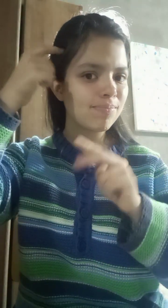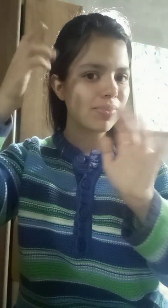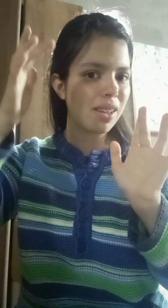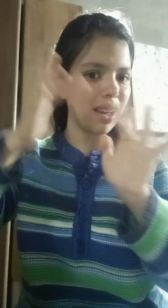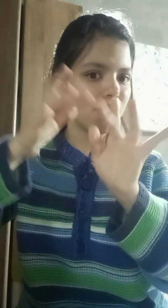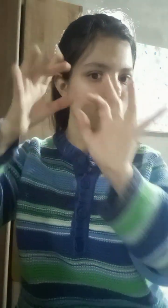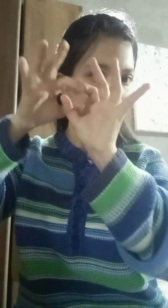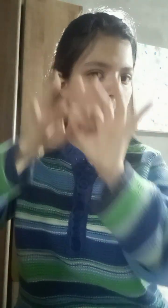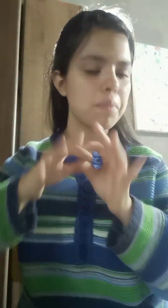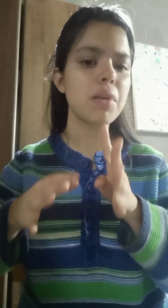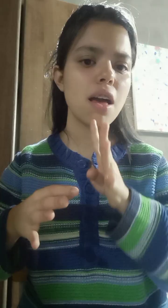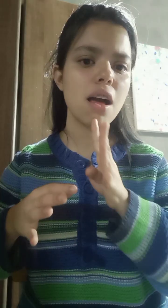lóbulo temporal